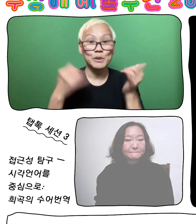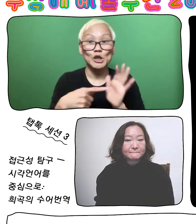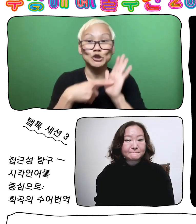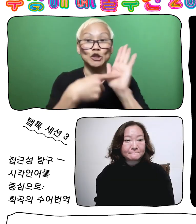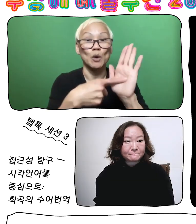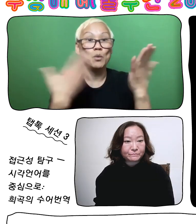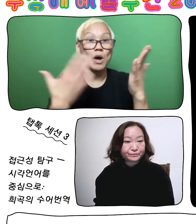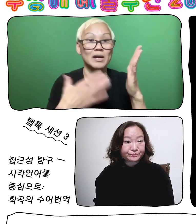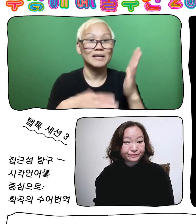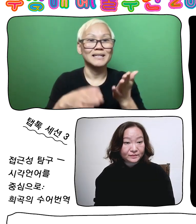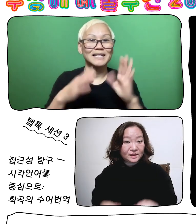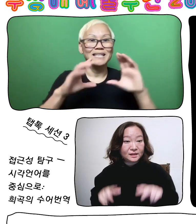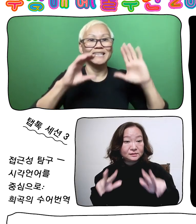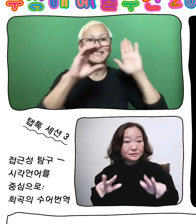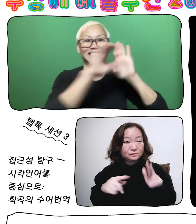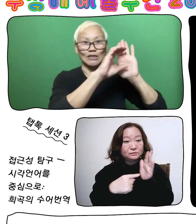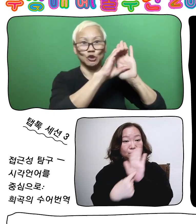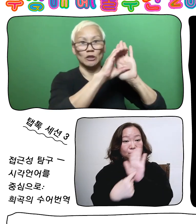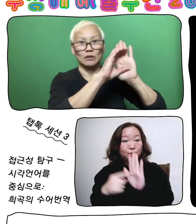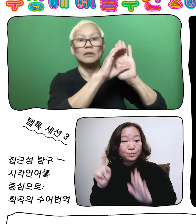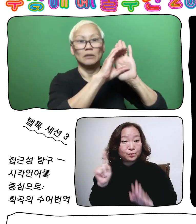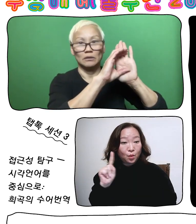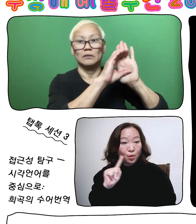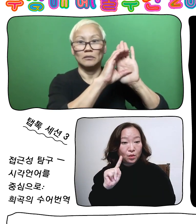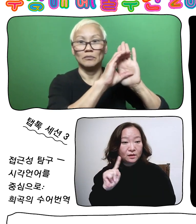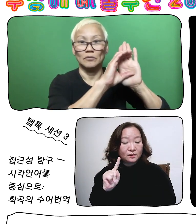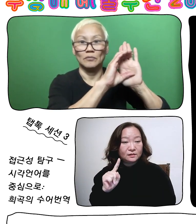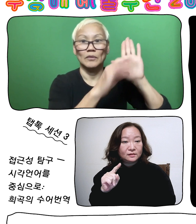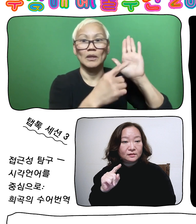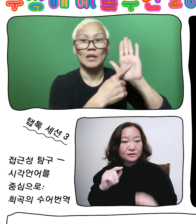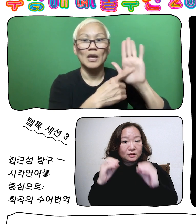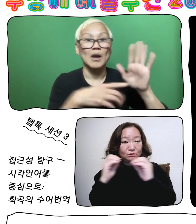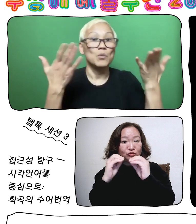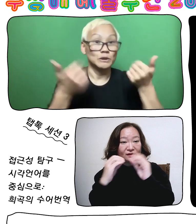이제 소네트 24를 예시로 설명해 드리겠습니다.